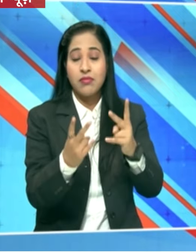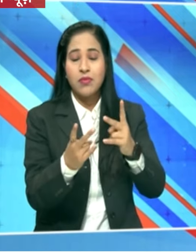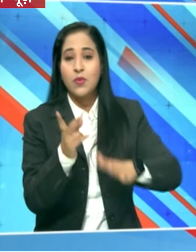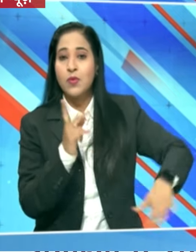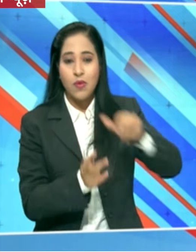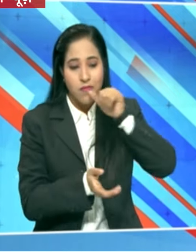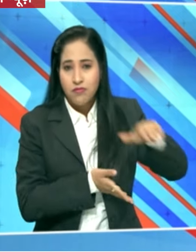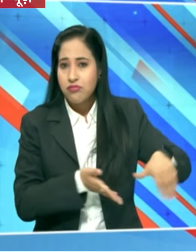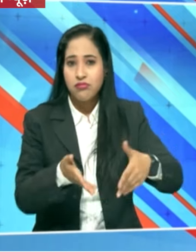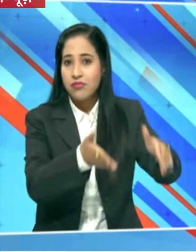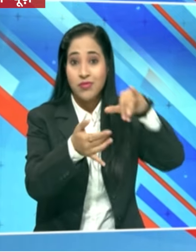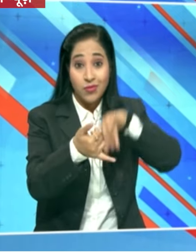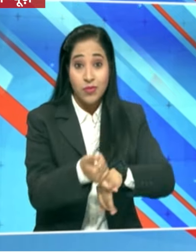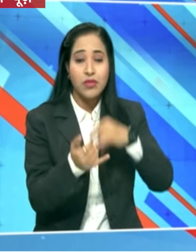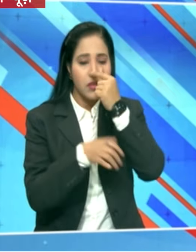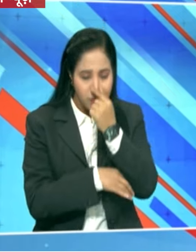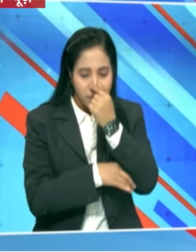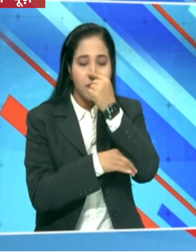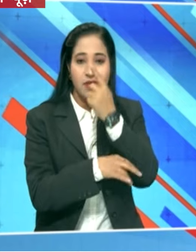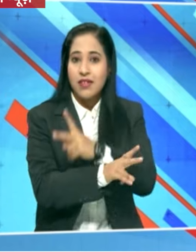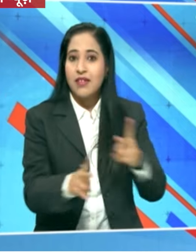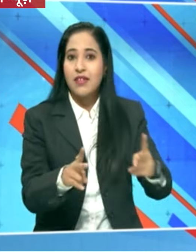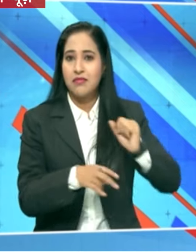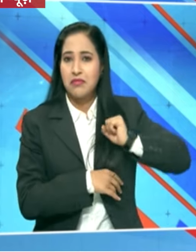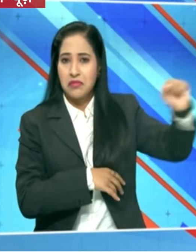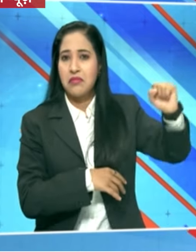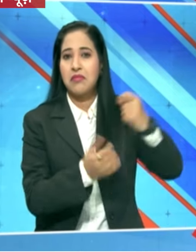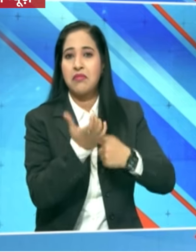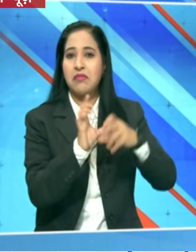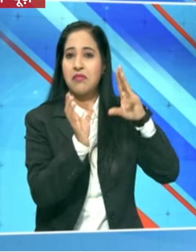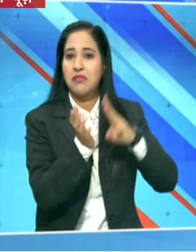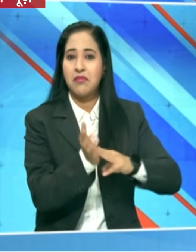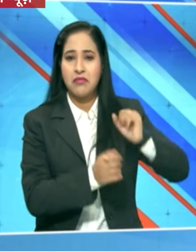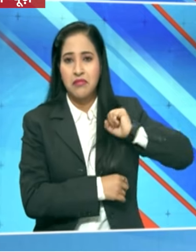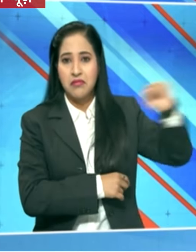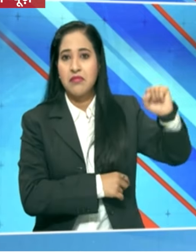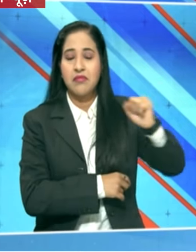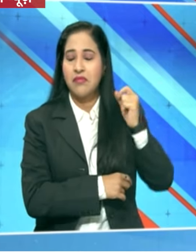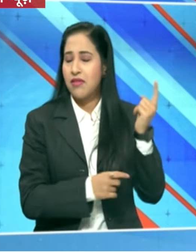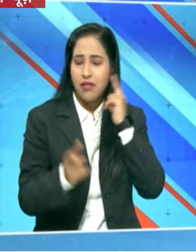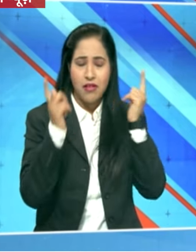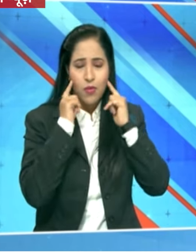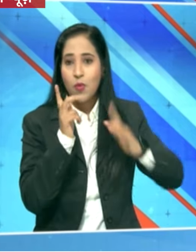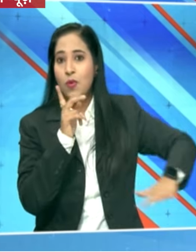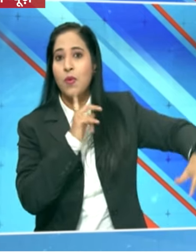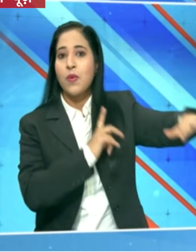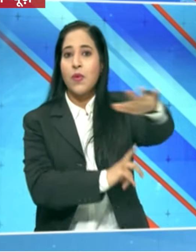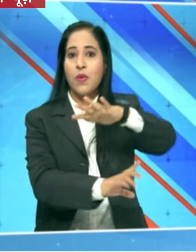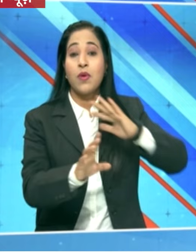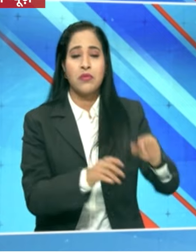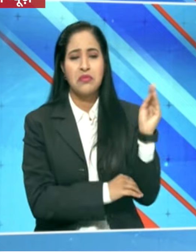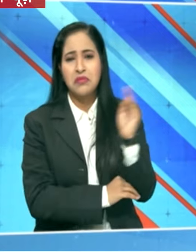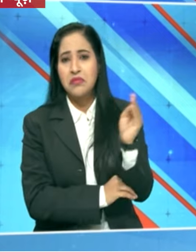लोग पवित्र सरयू में डुबकी लगा रहे हैं और जय श्री राम का उद्घोष गूंज रहा है।